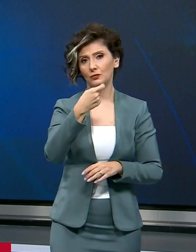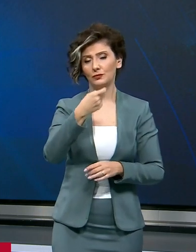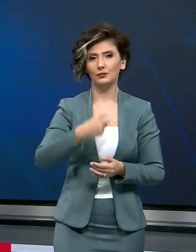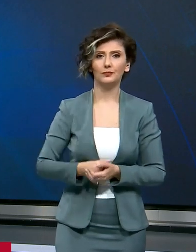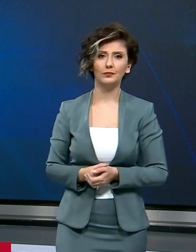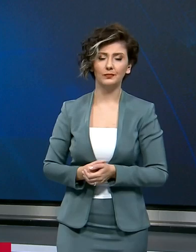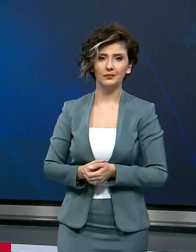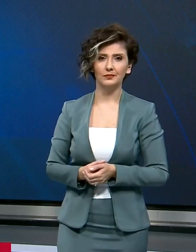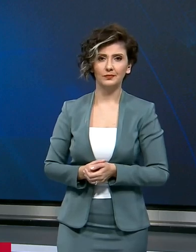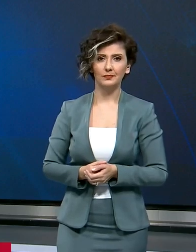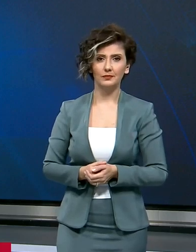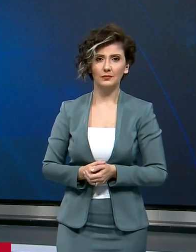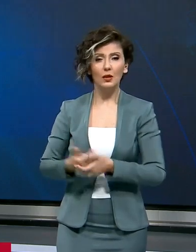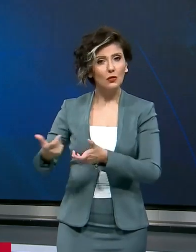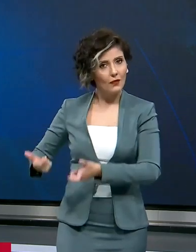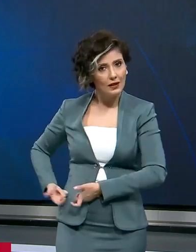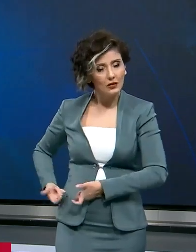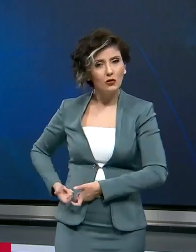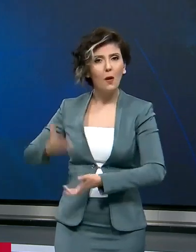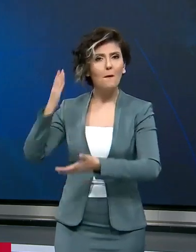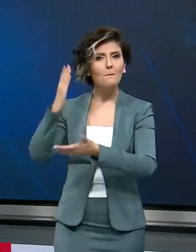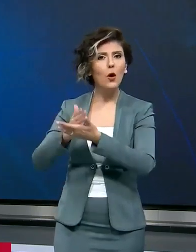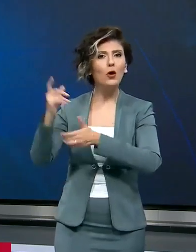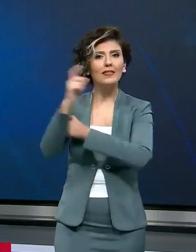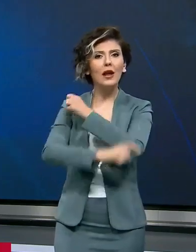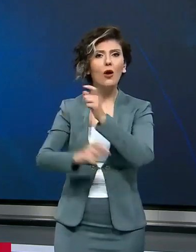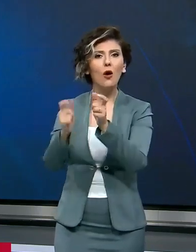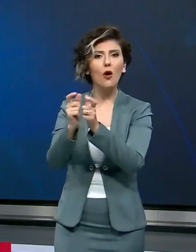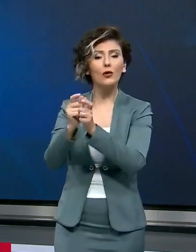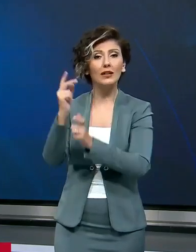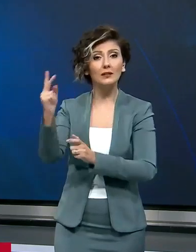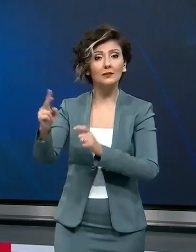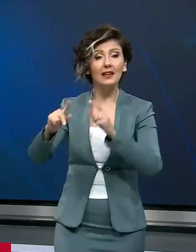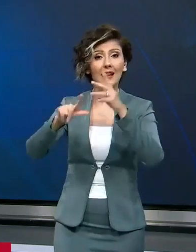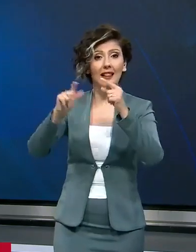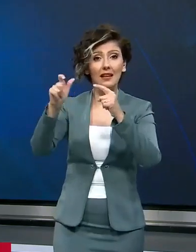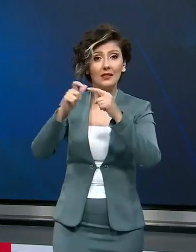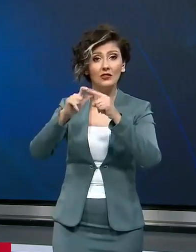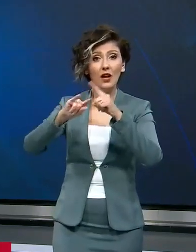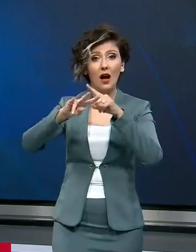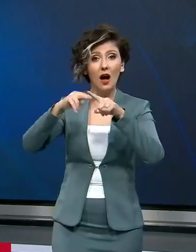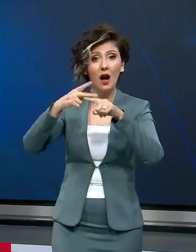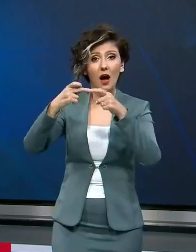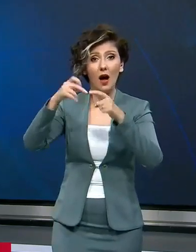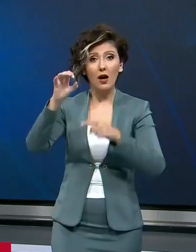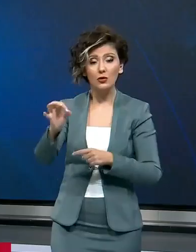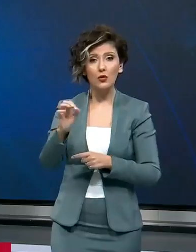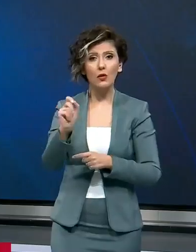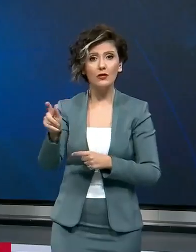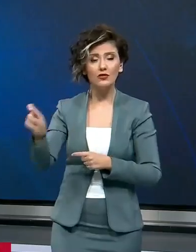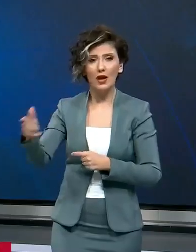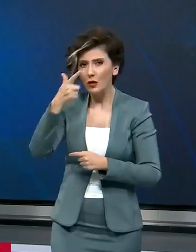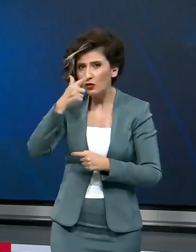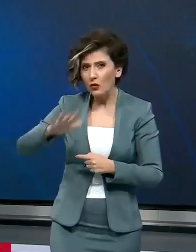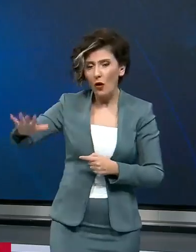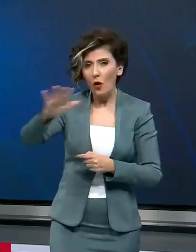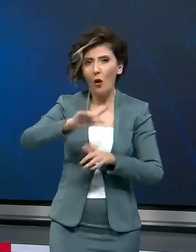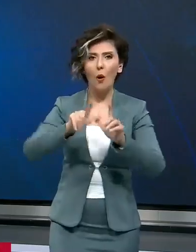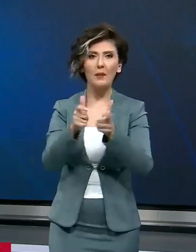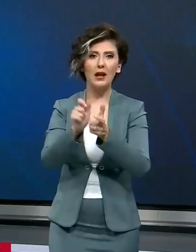geçirildi. Güvenlik güçleri bölücü terör örgütüne yönelik Lice ve Hazro ilçeleri